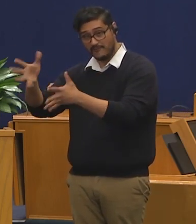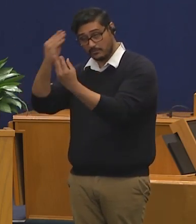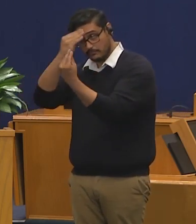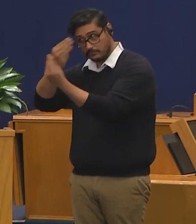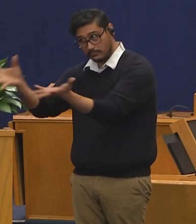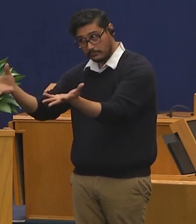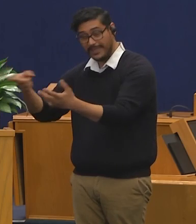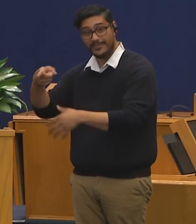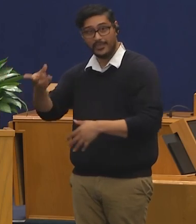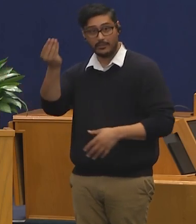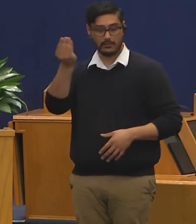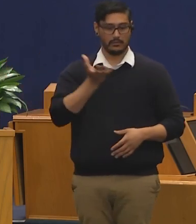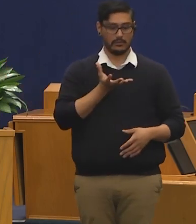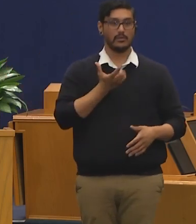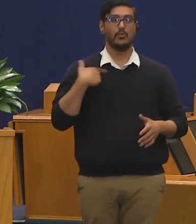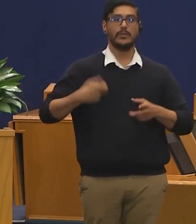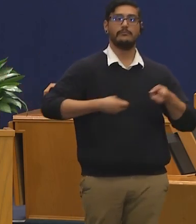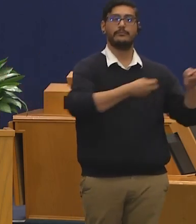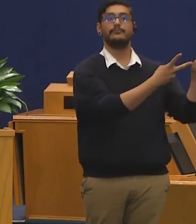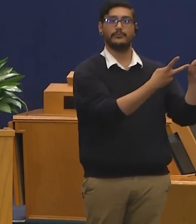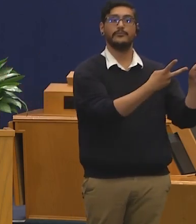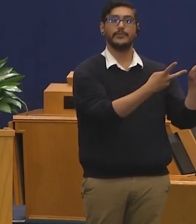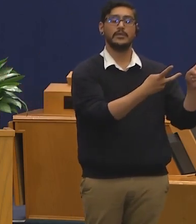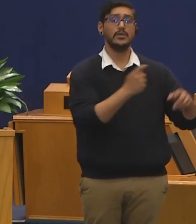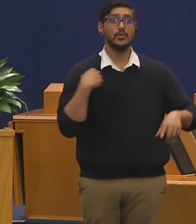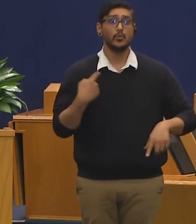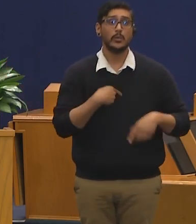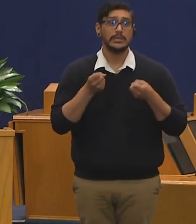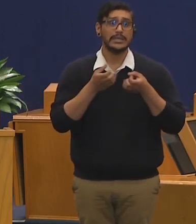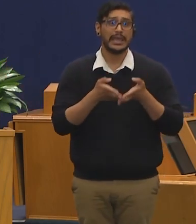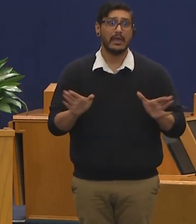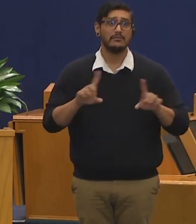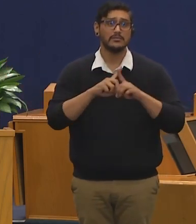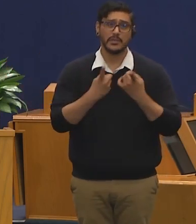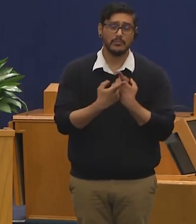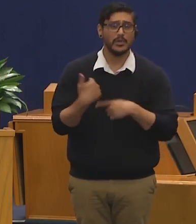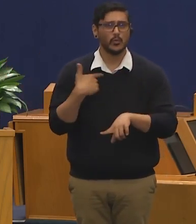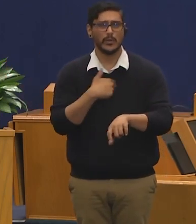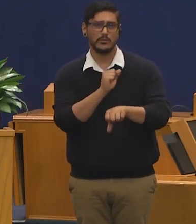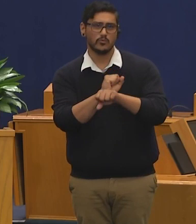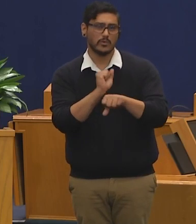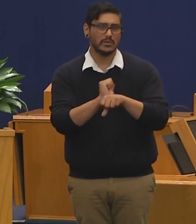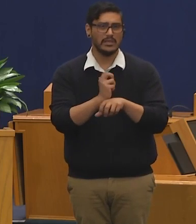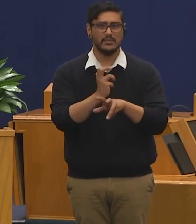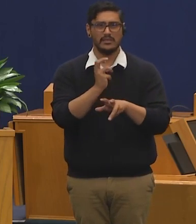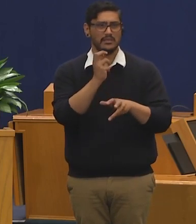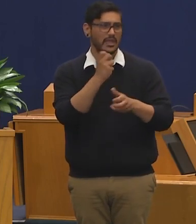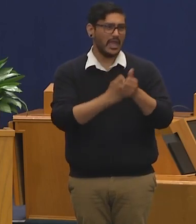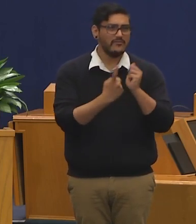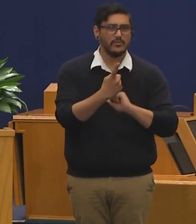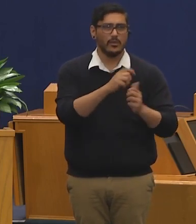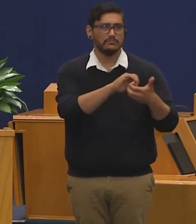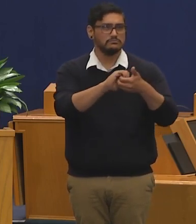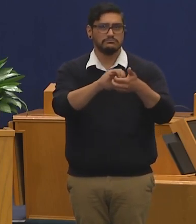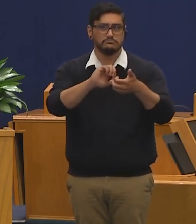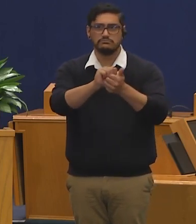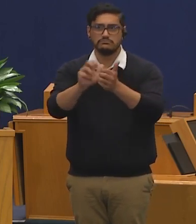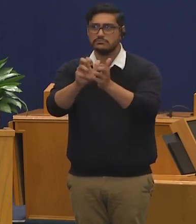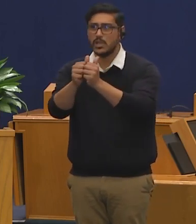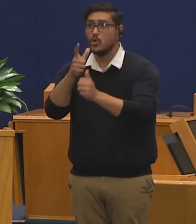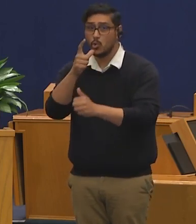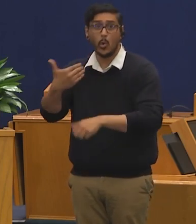Nuestros equipos del Departamento de Salud están trabajando actualmente con todas las instalaciones que tienen un